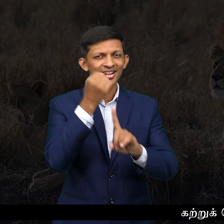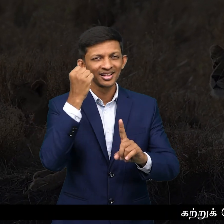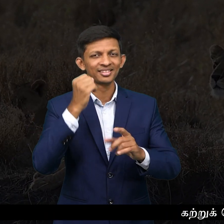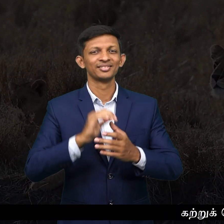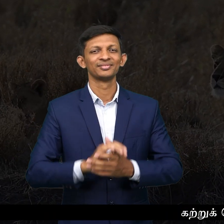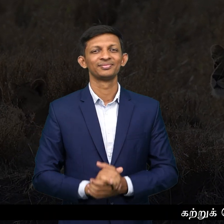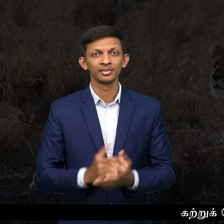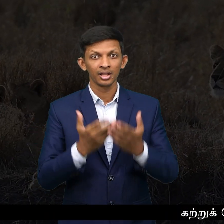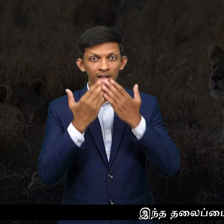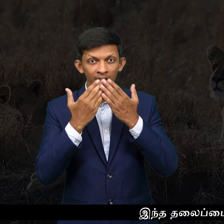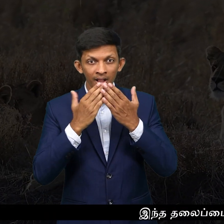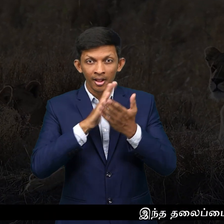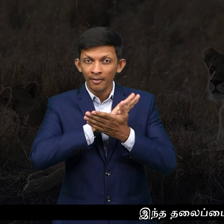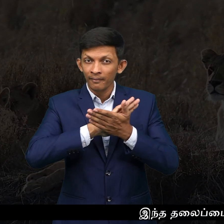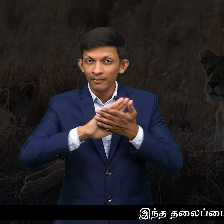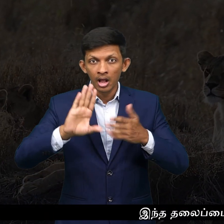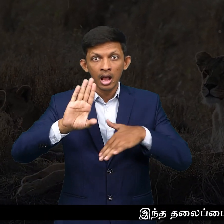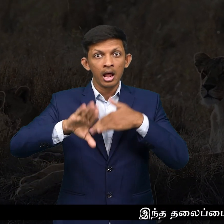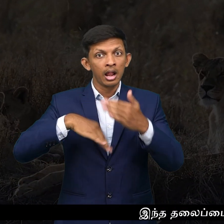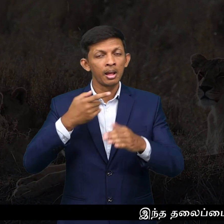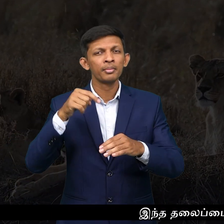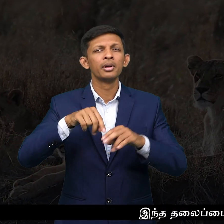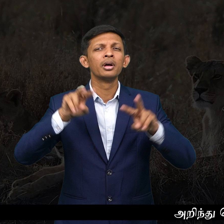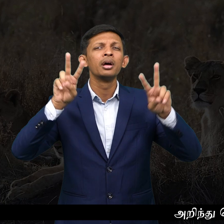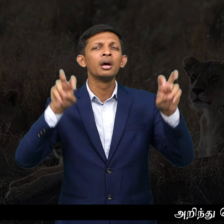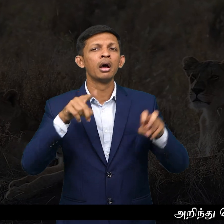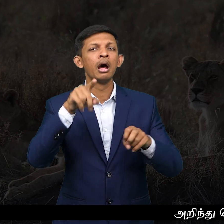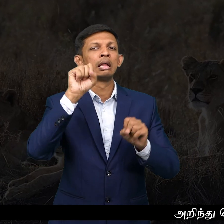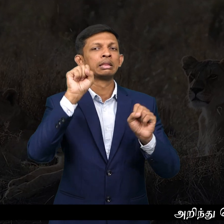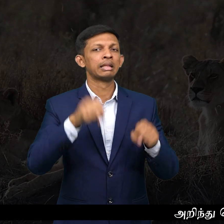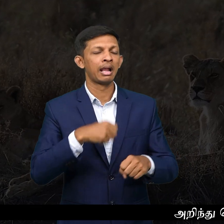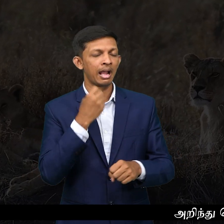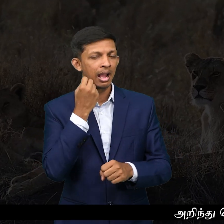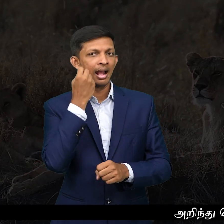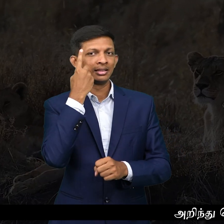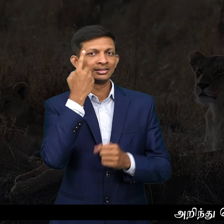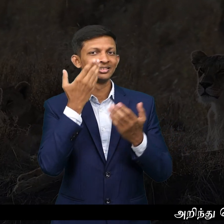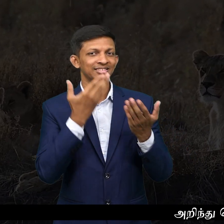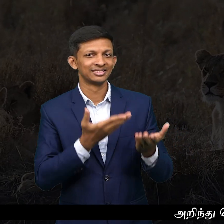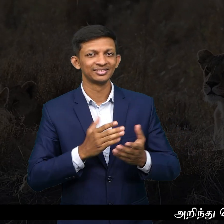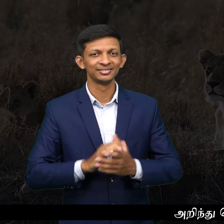கற்றுக்கொள்வீர்கள். இந்த தலைப்பை படித்த பின் நீங்கள் அறிந்து கொள்வீர்கள்.